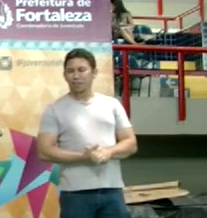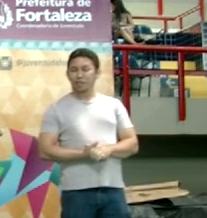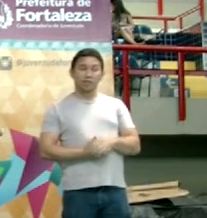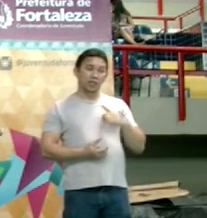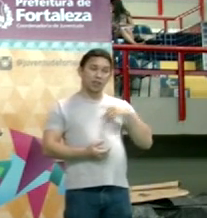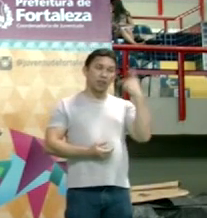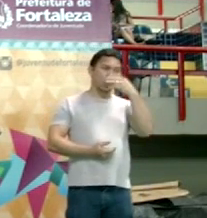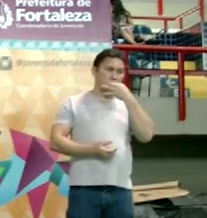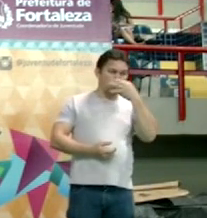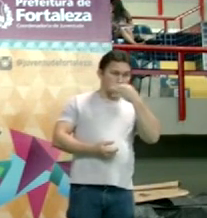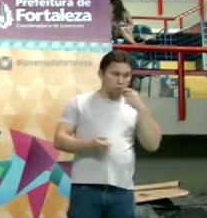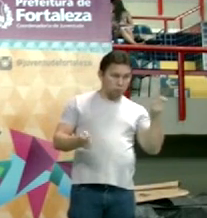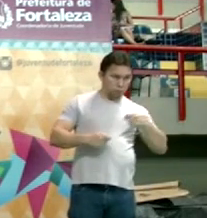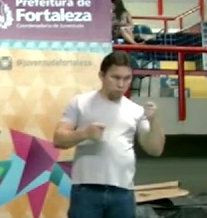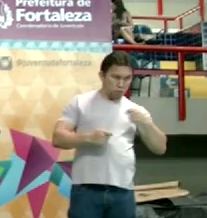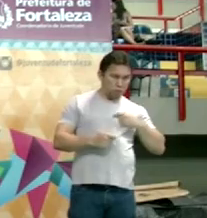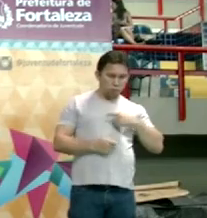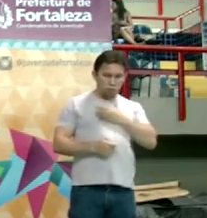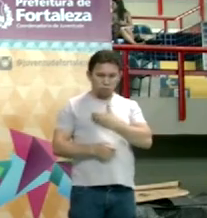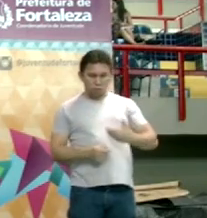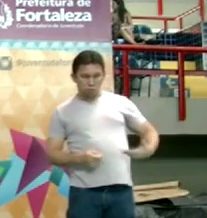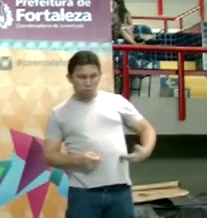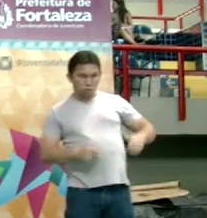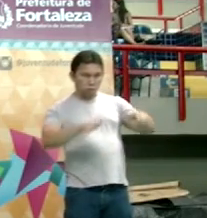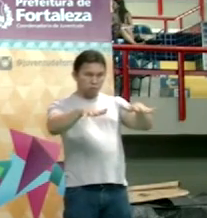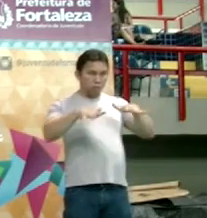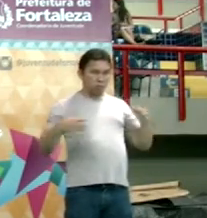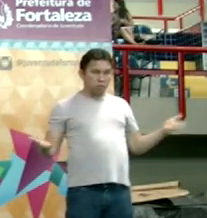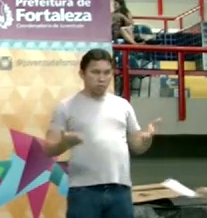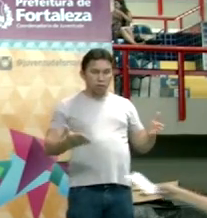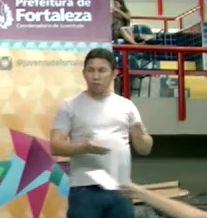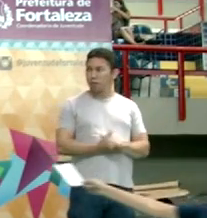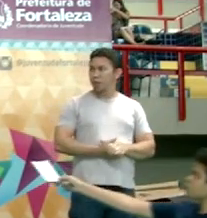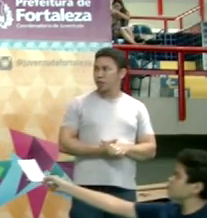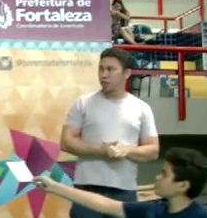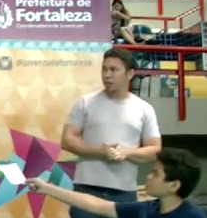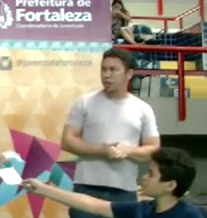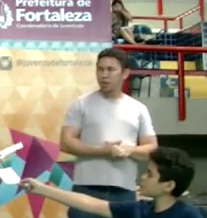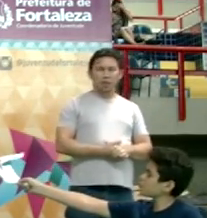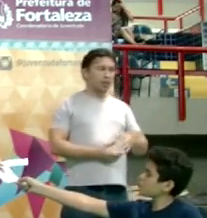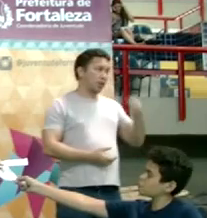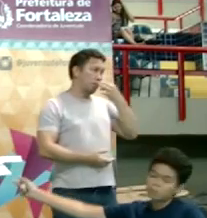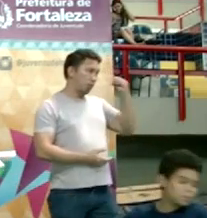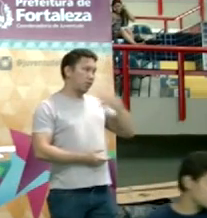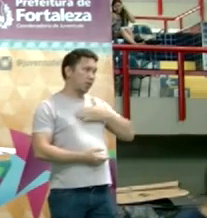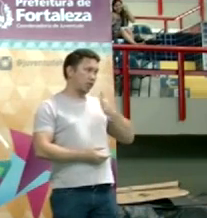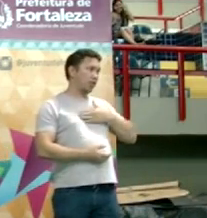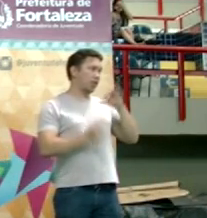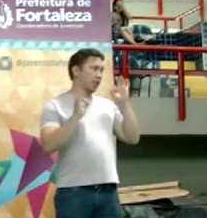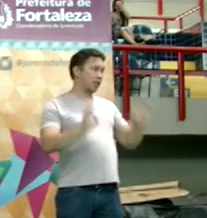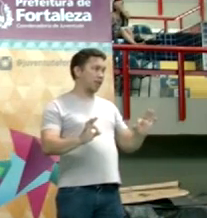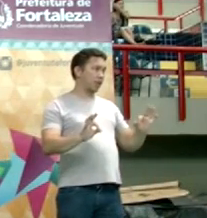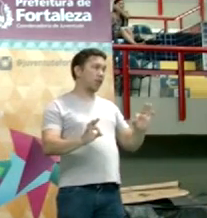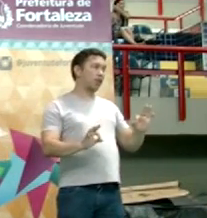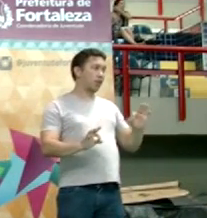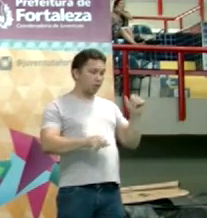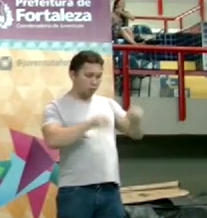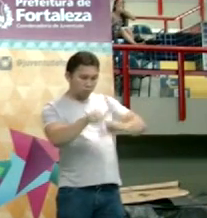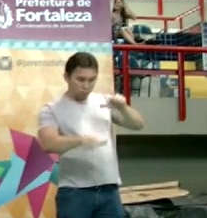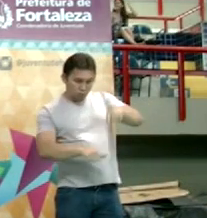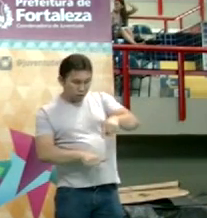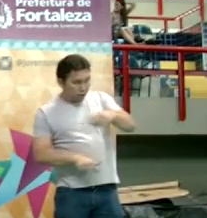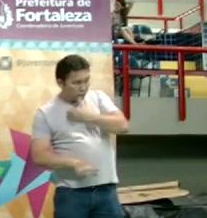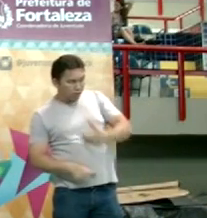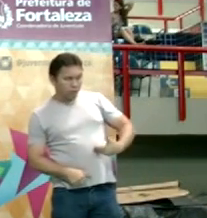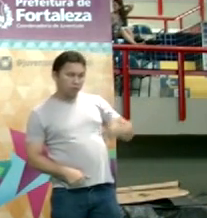Na sua opinião, daria certo a forma de governo parlamentarista nos dias atuais? Meu filho, na minha opinião, toda forma de governo dá certo. Porque o que tem que mudar não é o governo, é